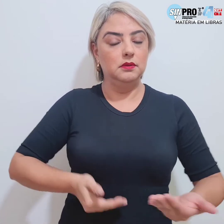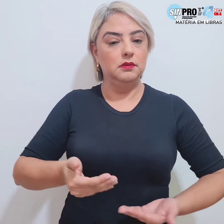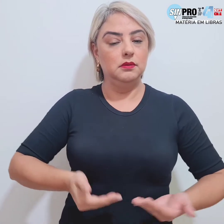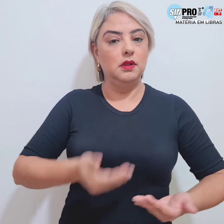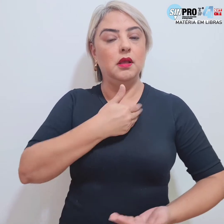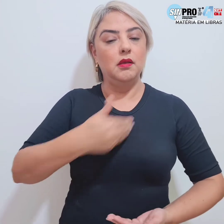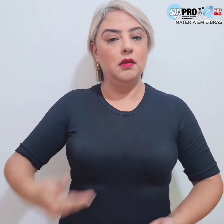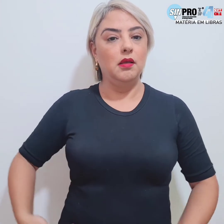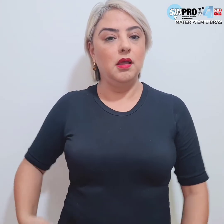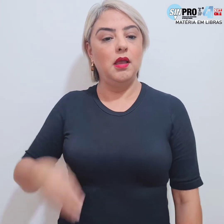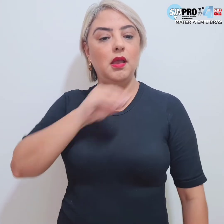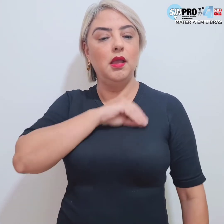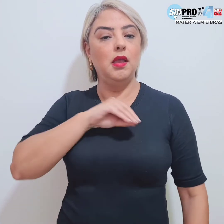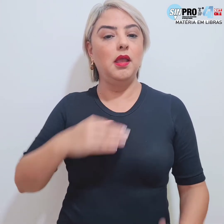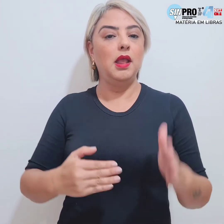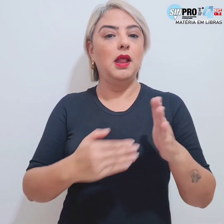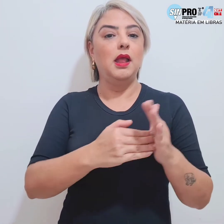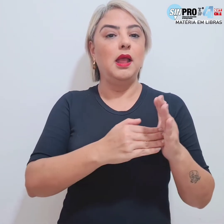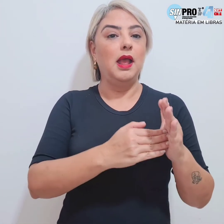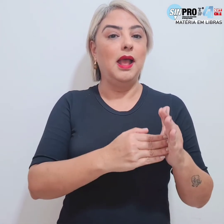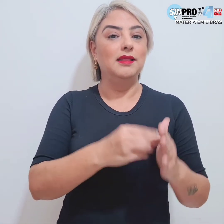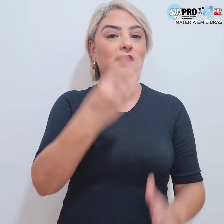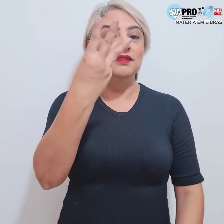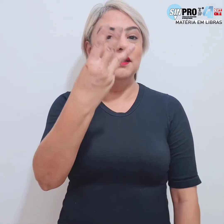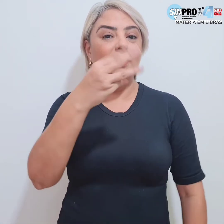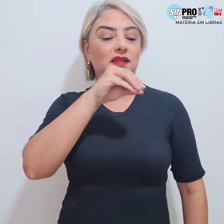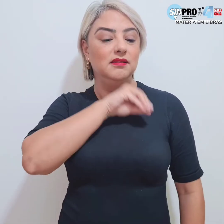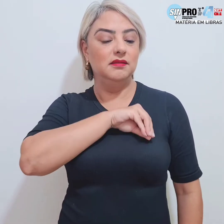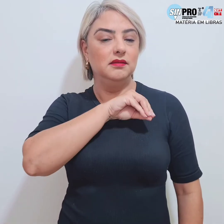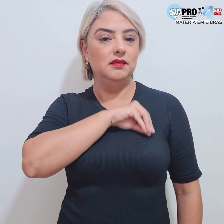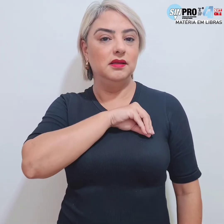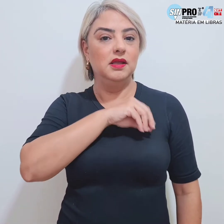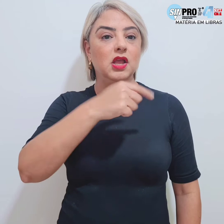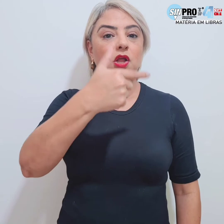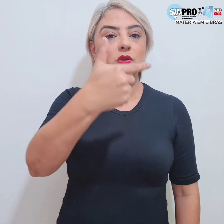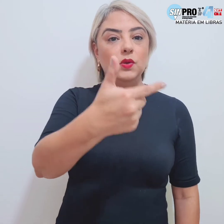funcionários públicos ganhava até 3 salários mínimos,